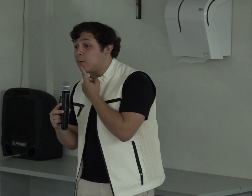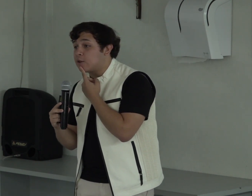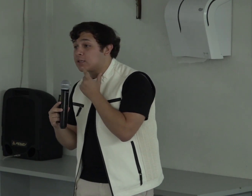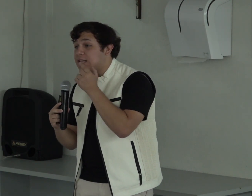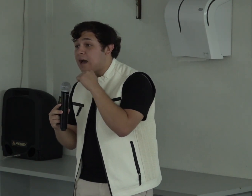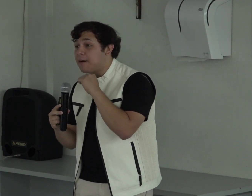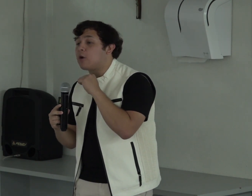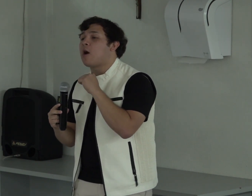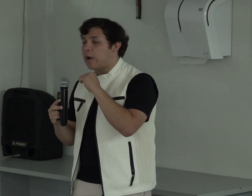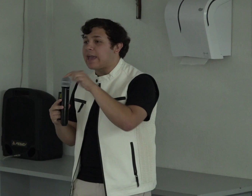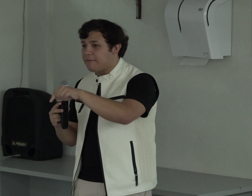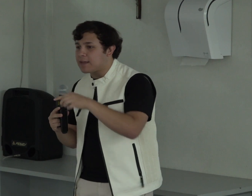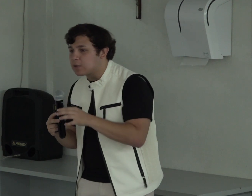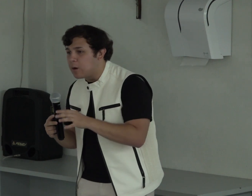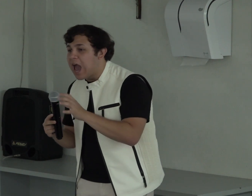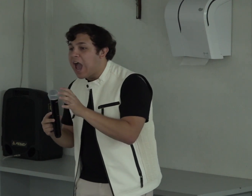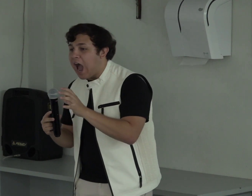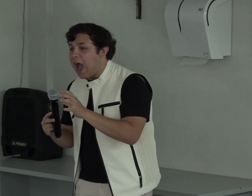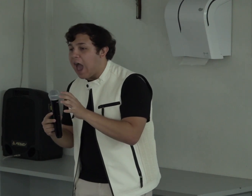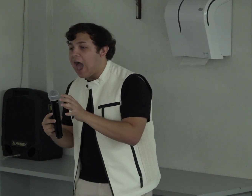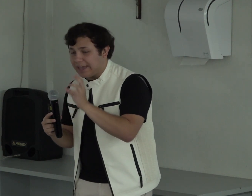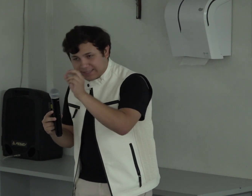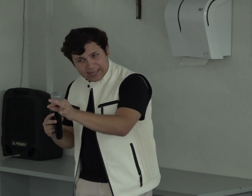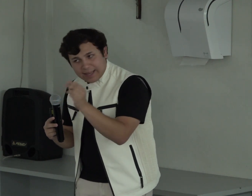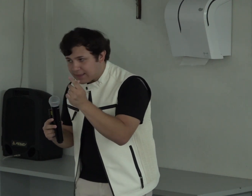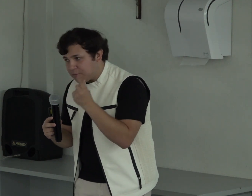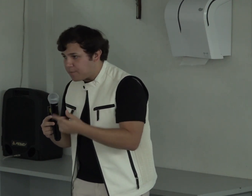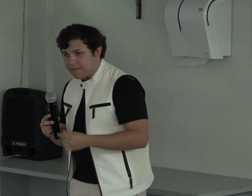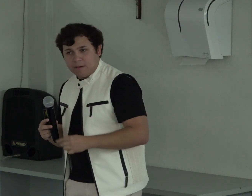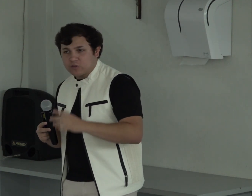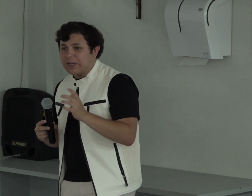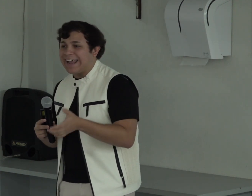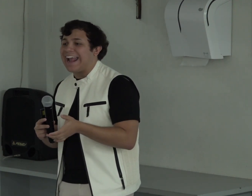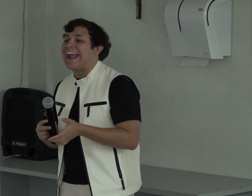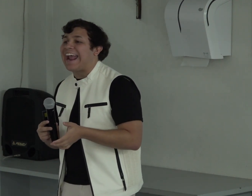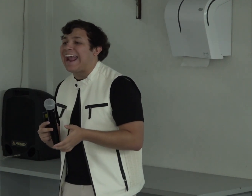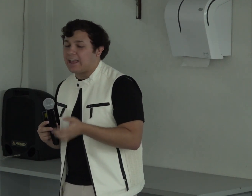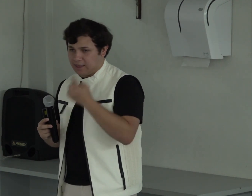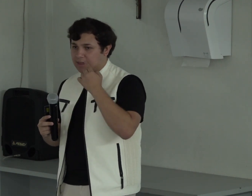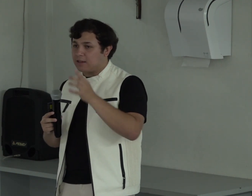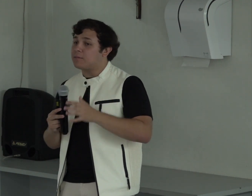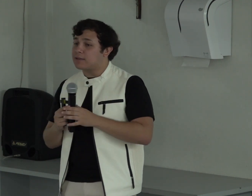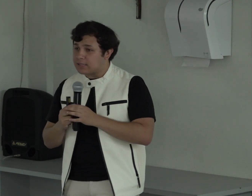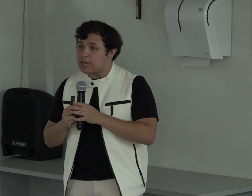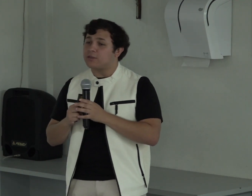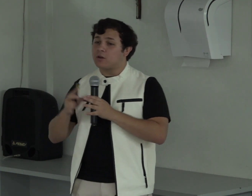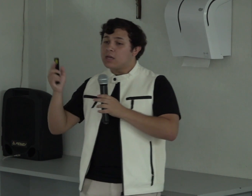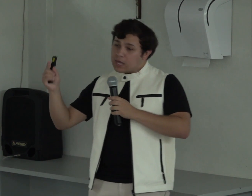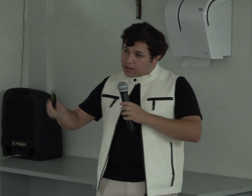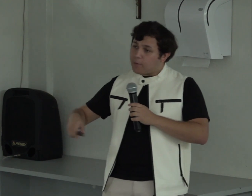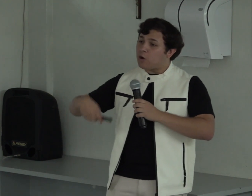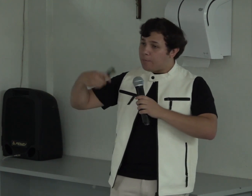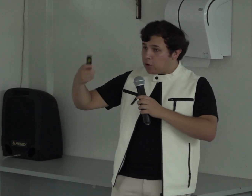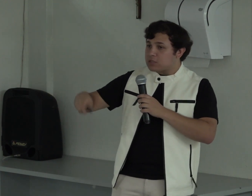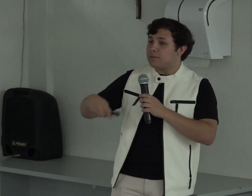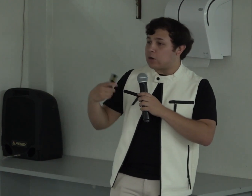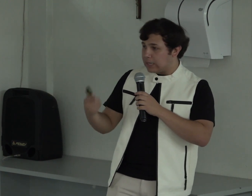dónde está? Abajo. Ok, a ver, hazlo. Excelente, muy bien, vamos con la y así lo van enseñando. Y poco a poco se va oralizando